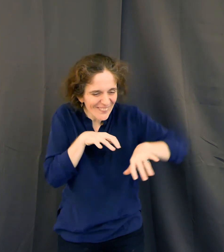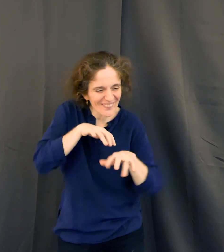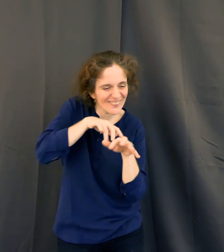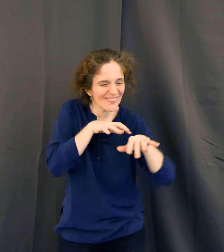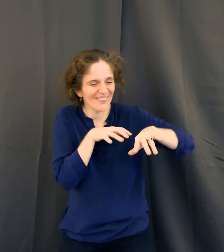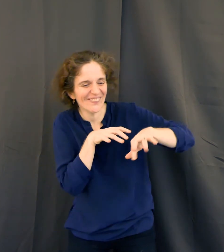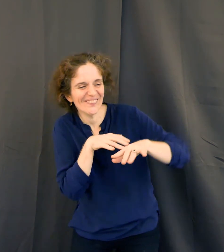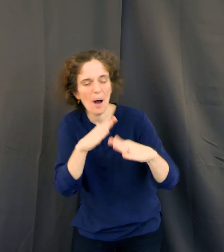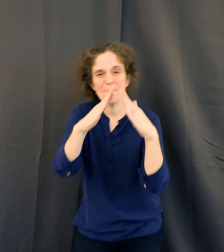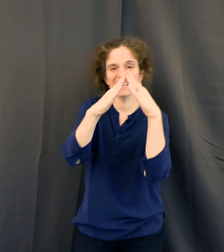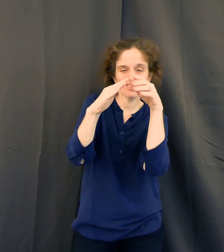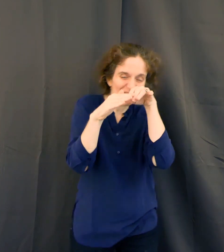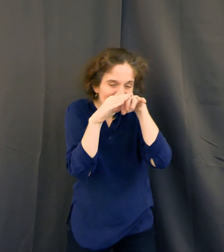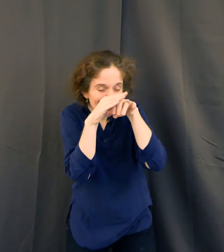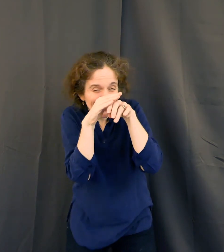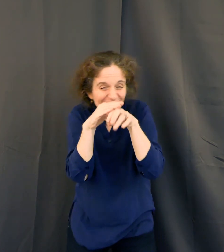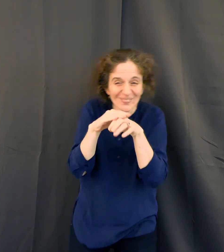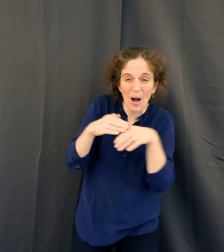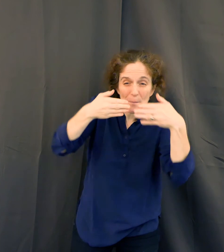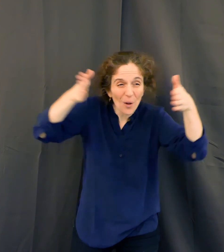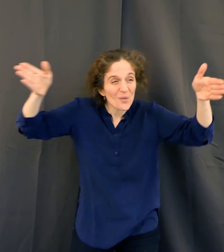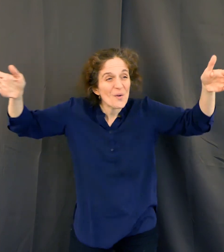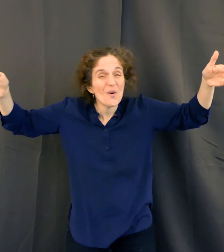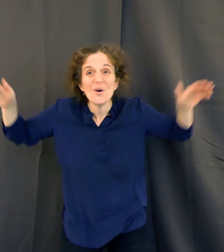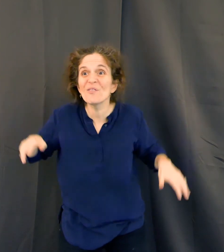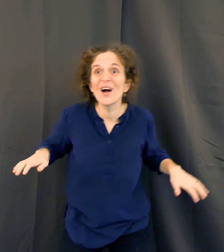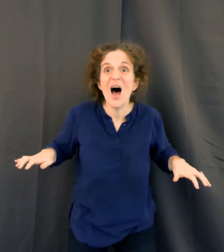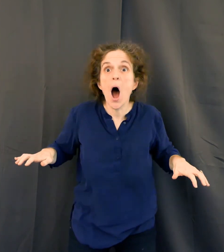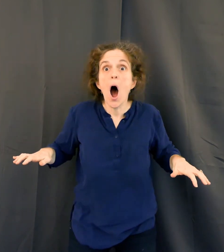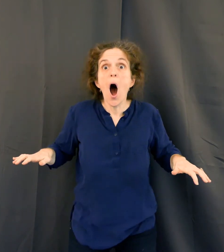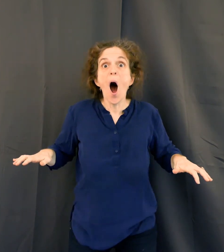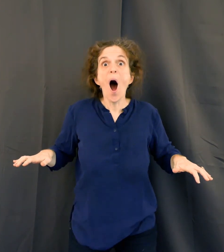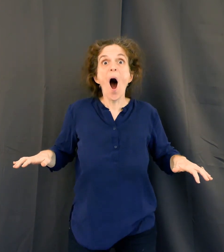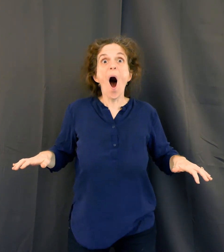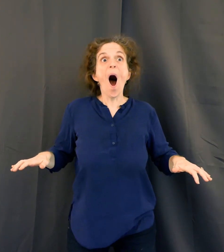salon s'ouvrent, les araignées redescendent vers la maison et peuvent